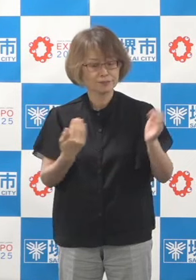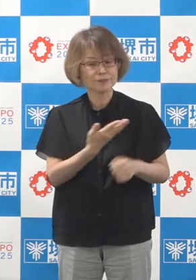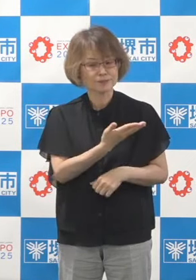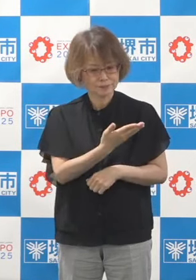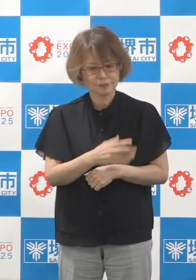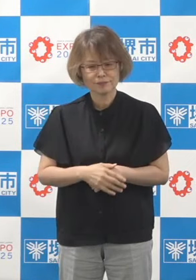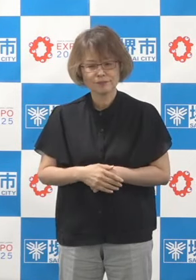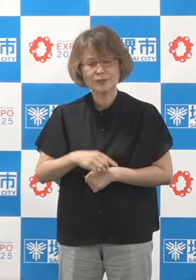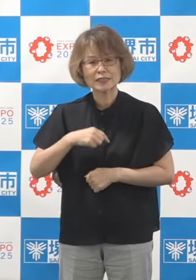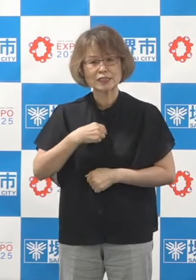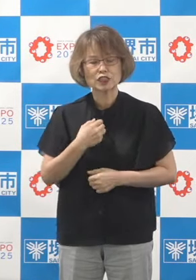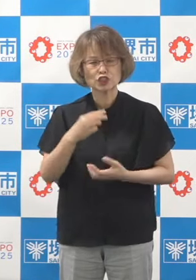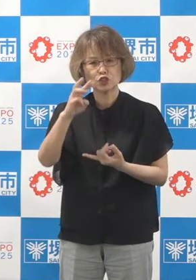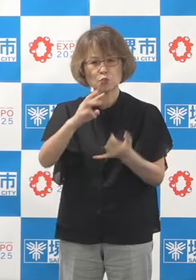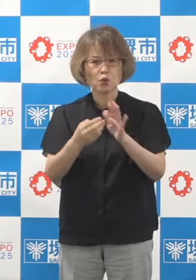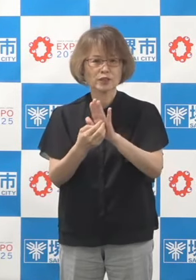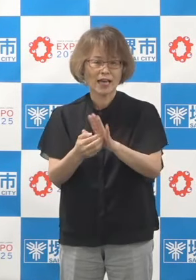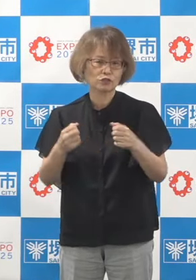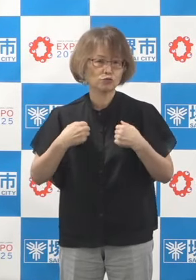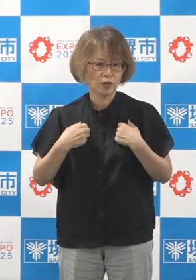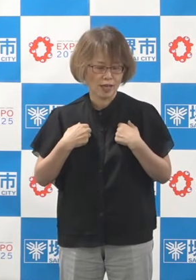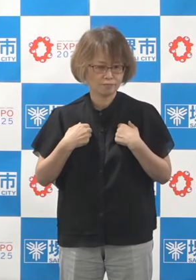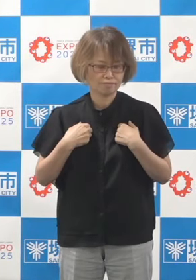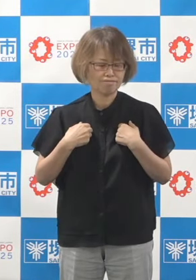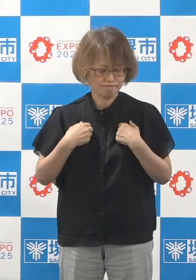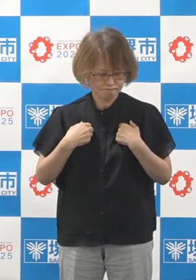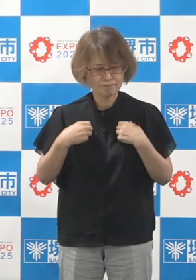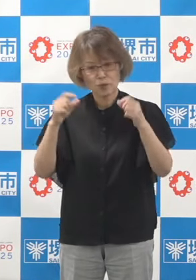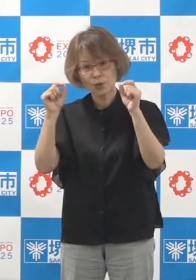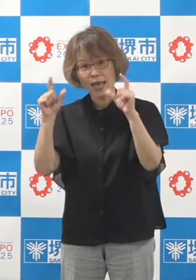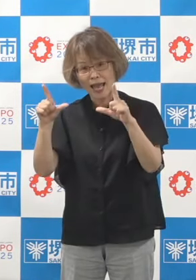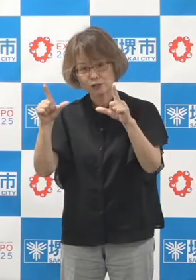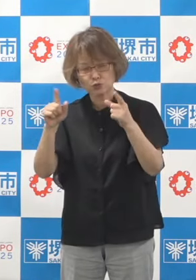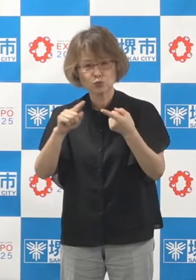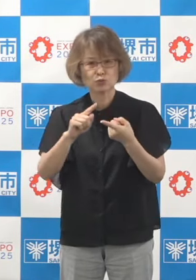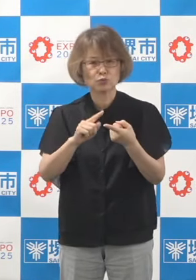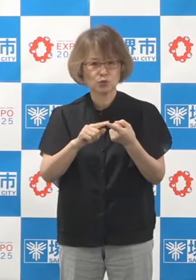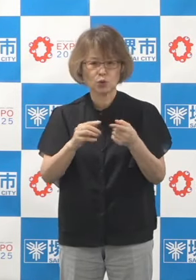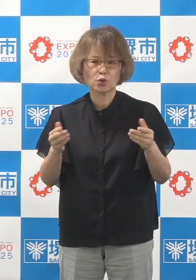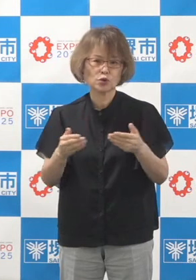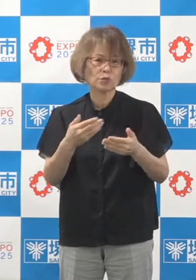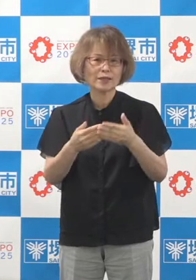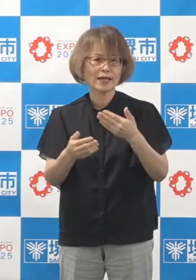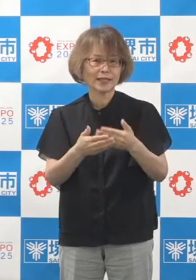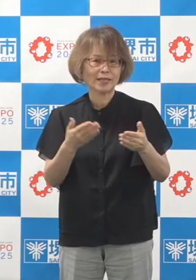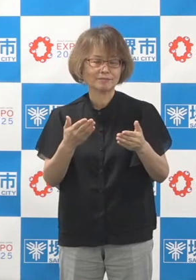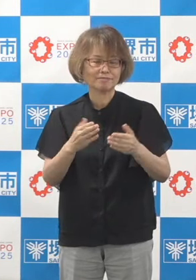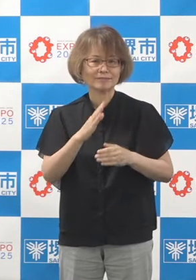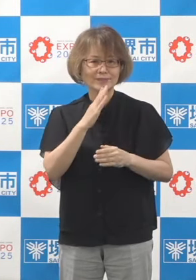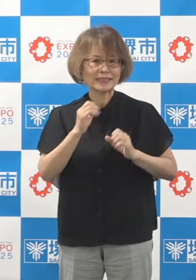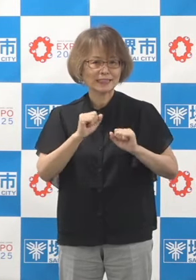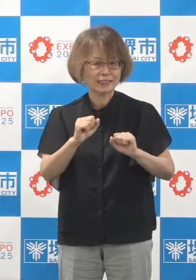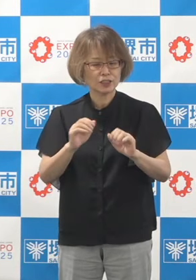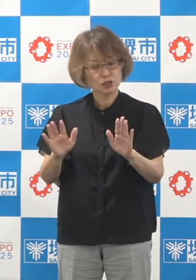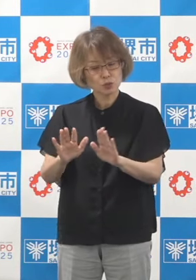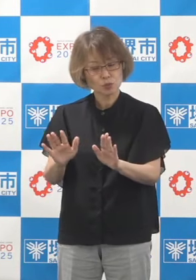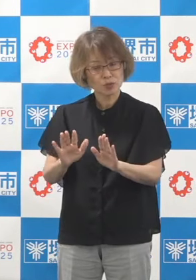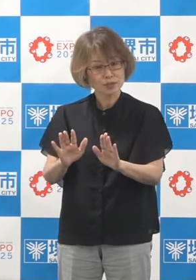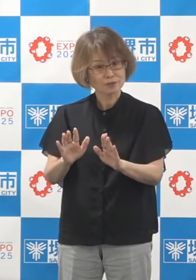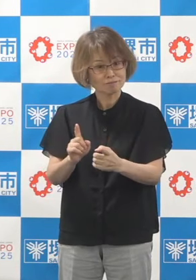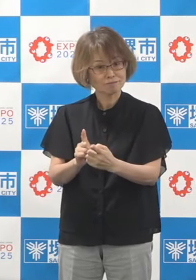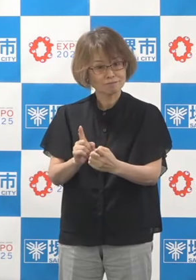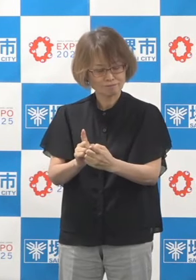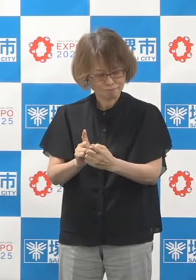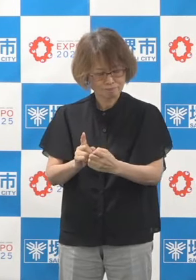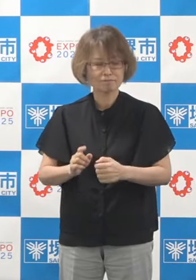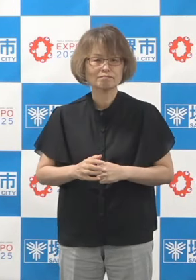主防災訓練や防災に関する啓発、また職場体験の実施、子どもたちの職場体験の